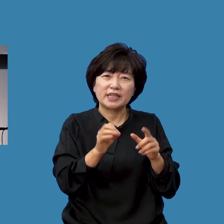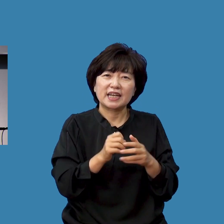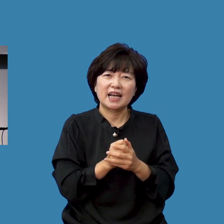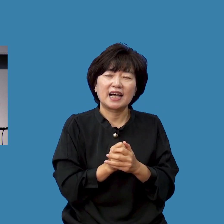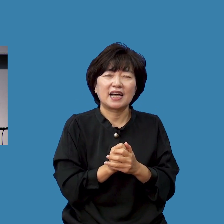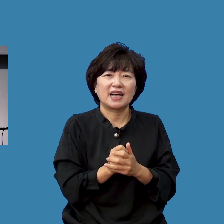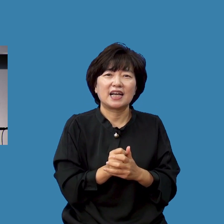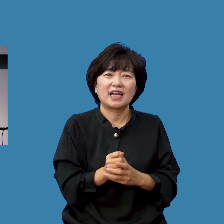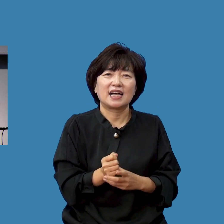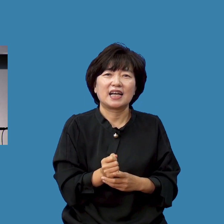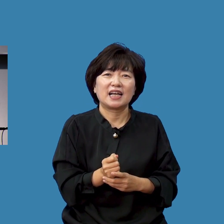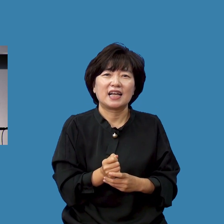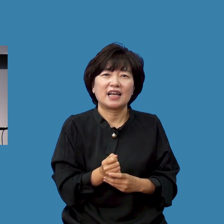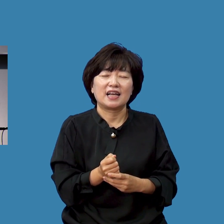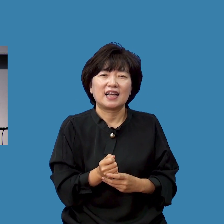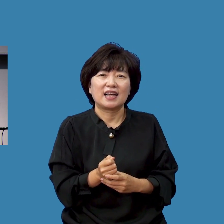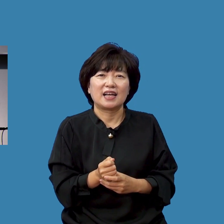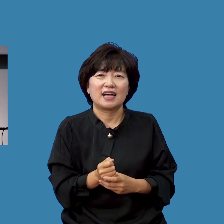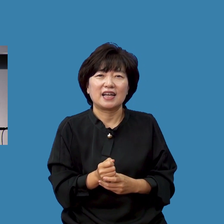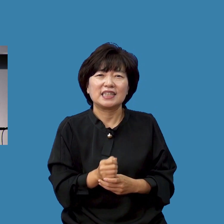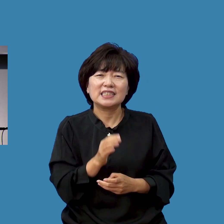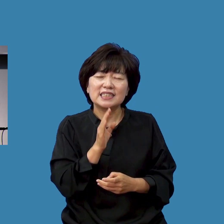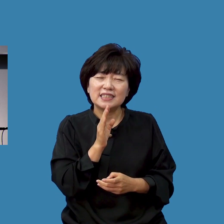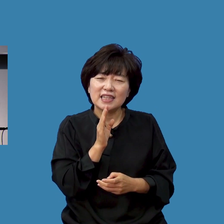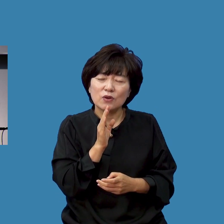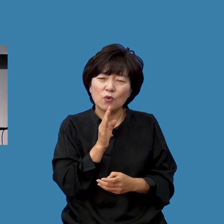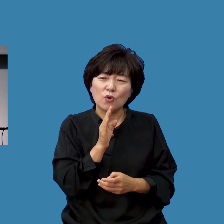신앙생활을 하면서 보니까